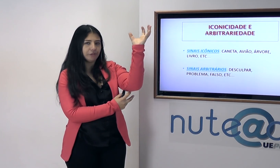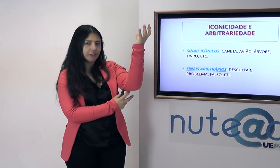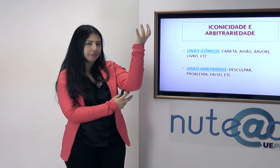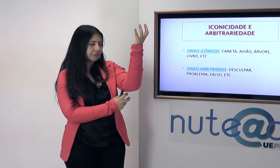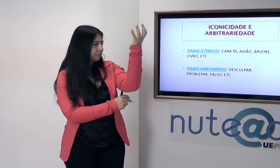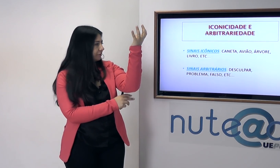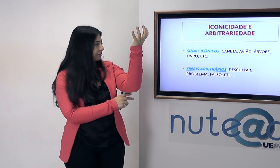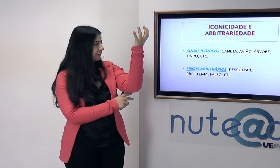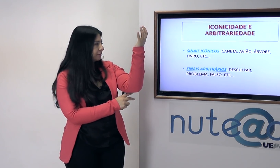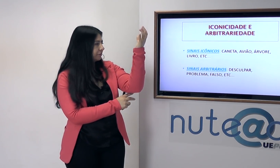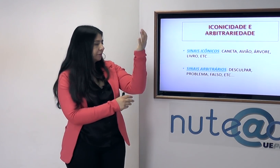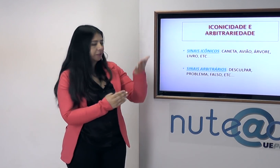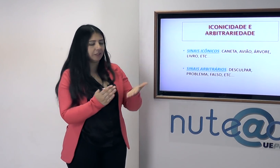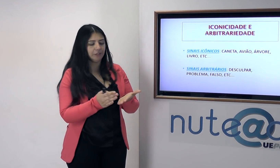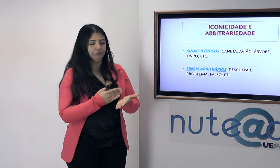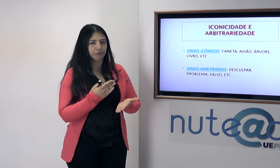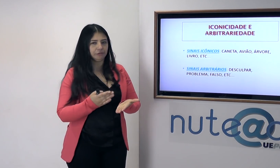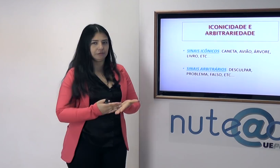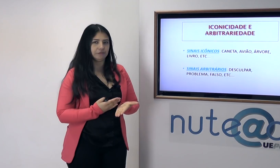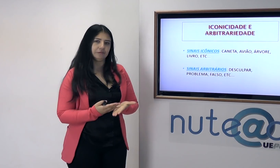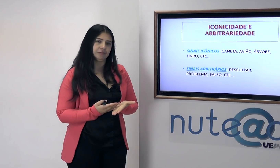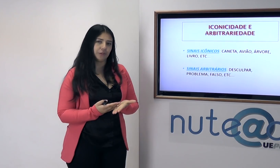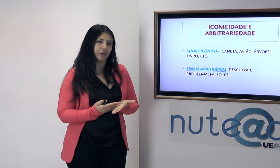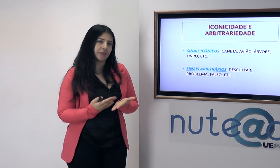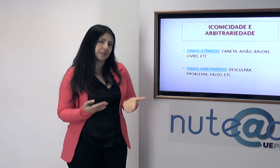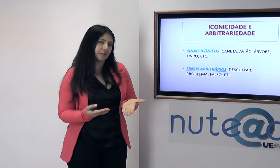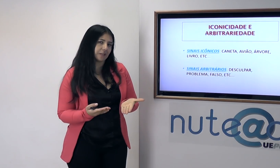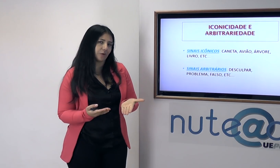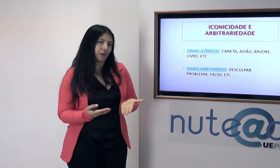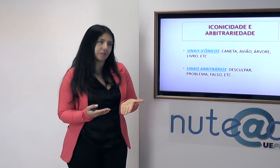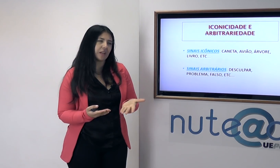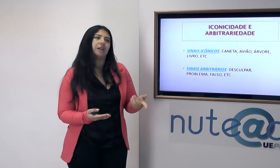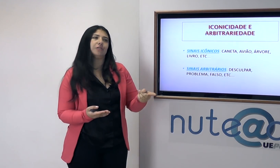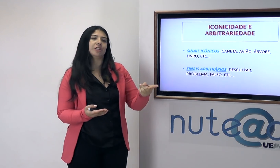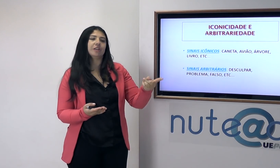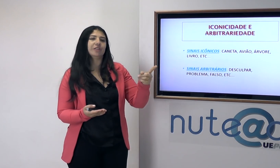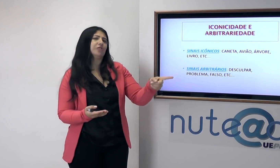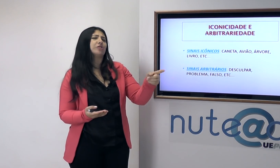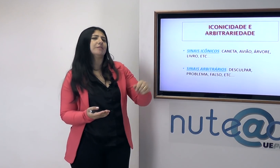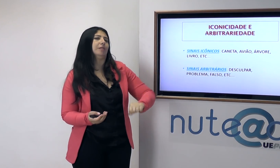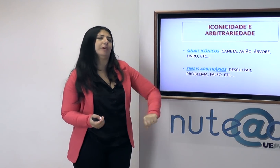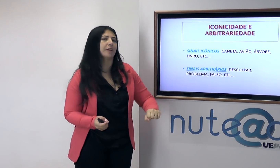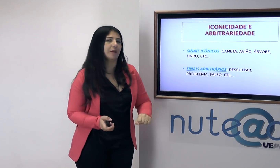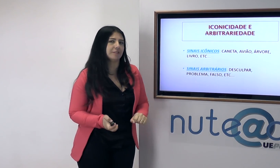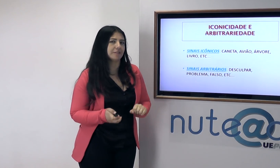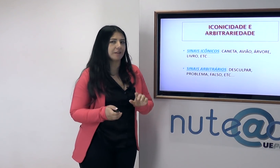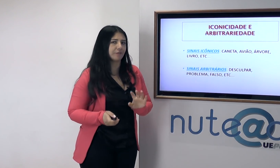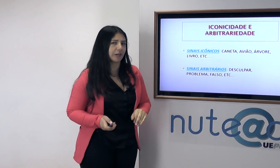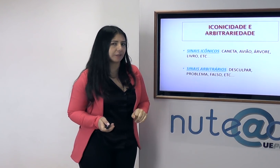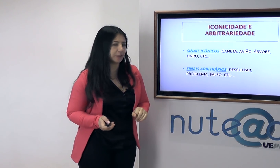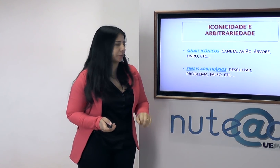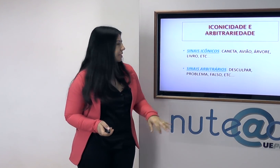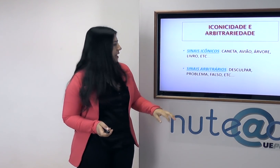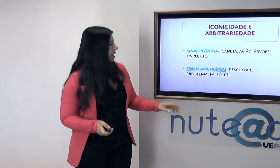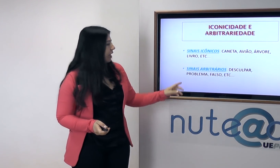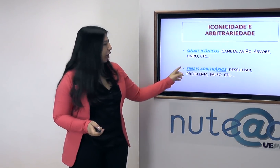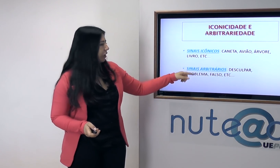árvore, livro. Então, esses sinais eu olho assim, acho que eu já sei o que é esse significado em Libras. Agora,